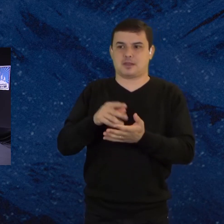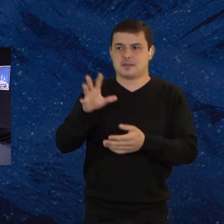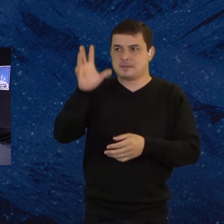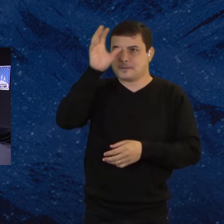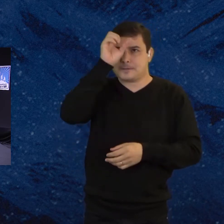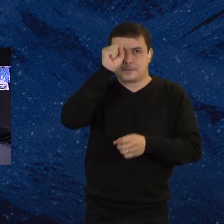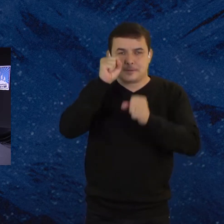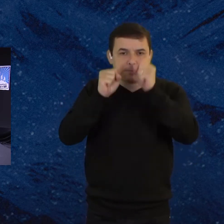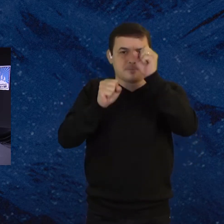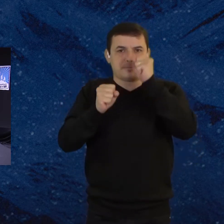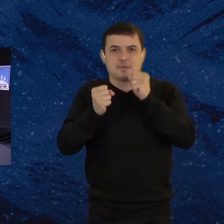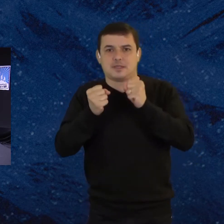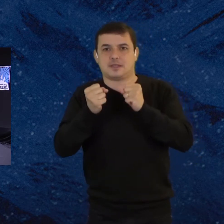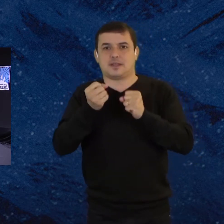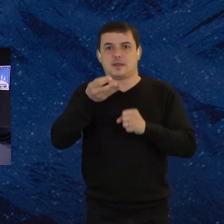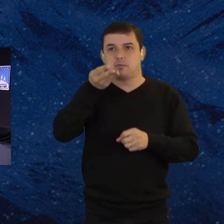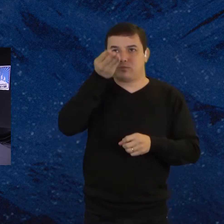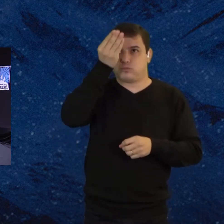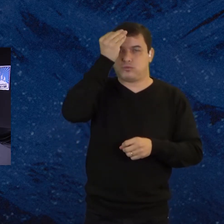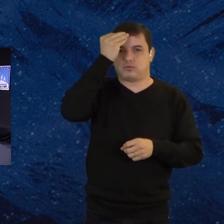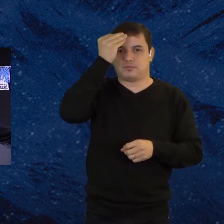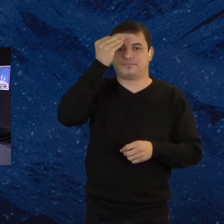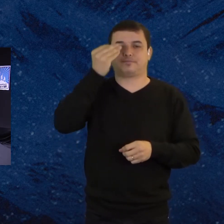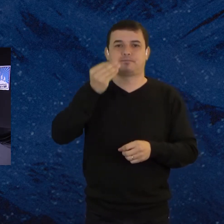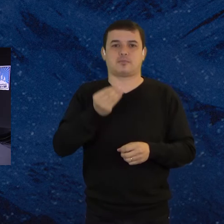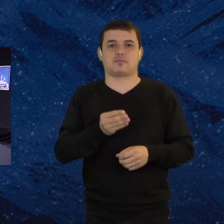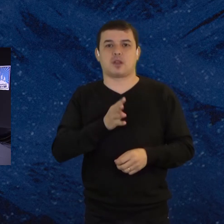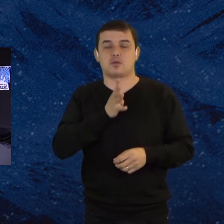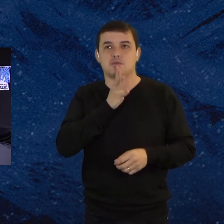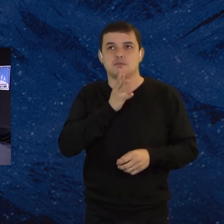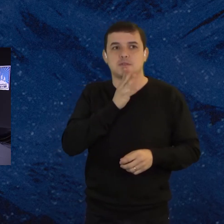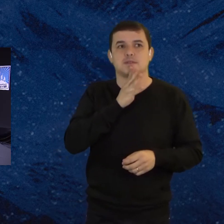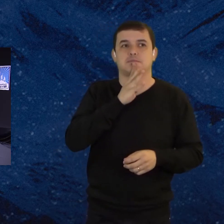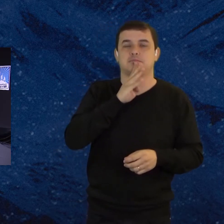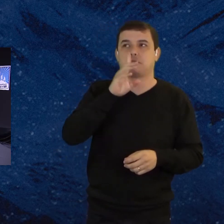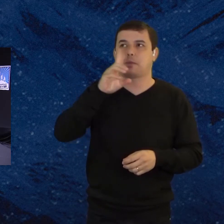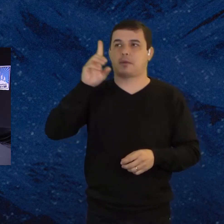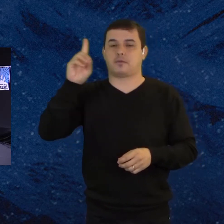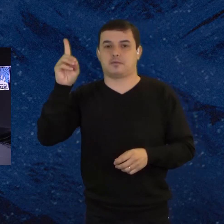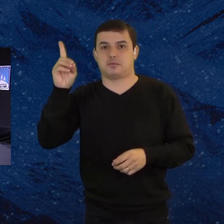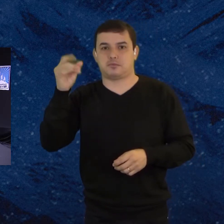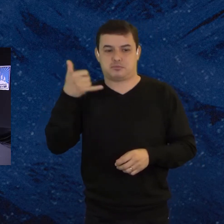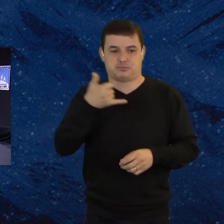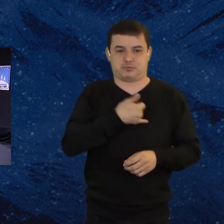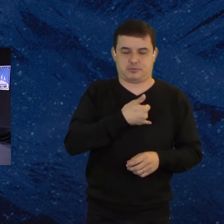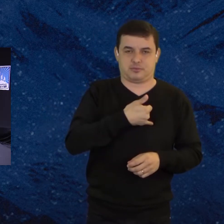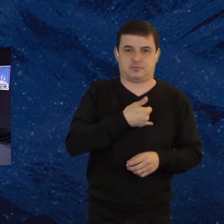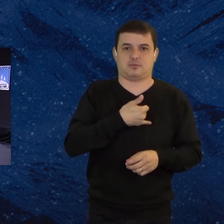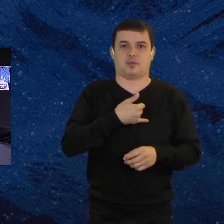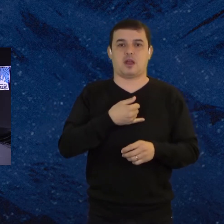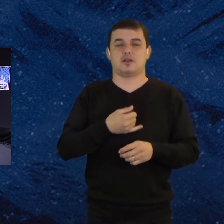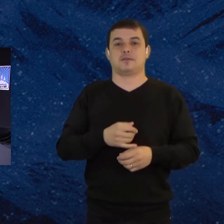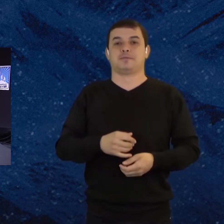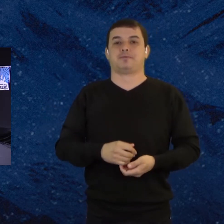quer entender, você quer absorver, certo? Então toma posição de guerreiro, ouvindo a palavra do Senhor e vamos